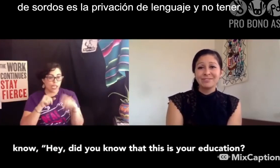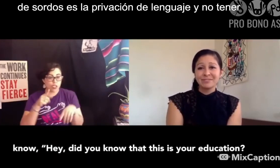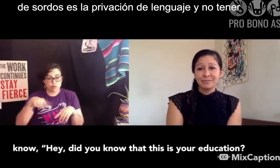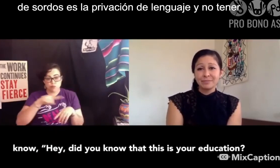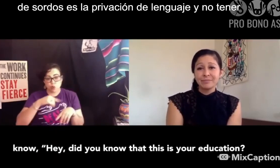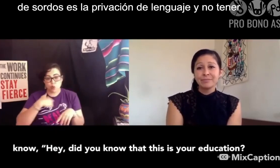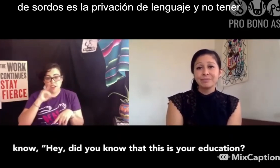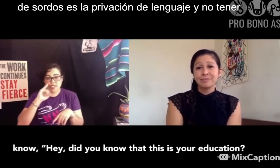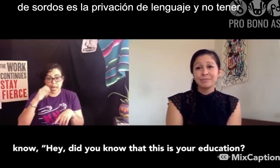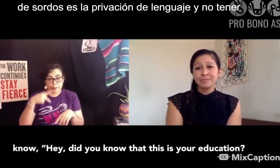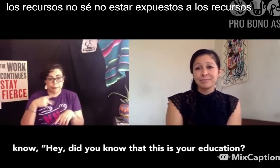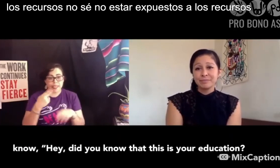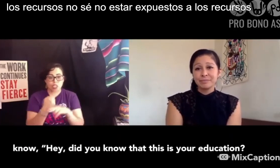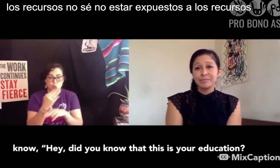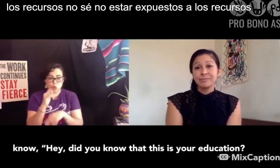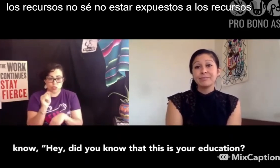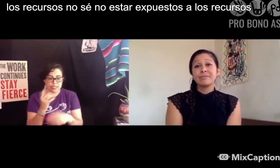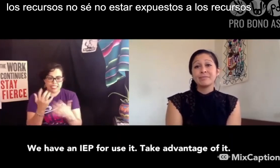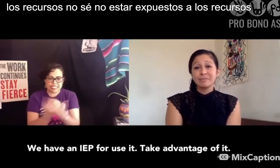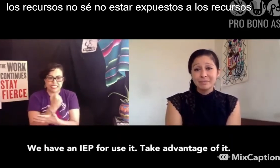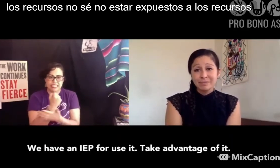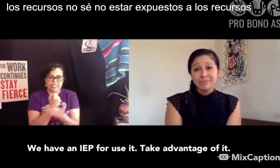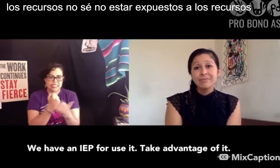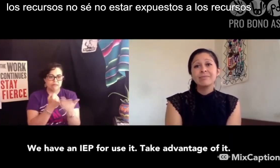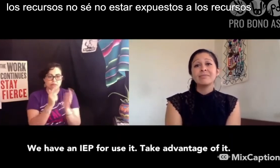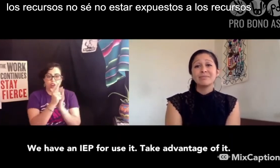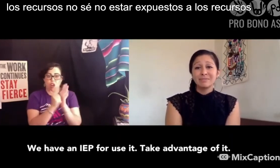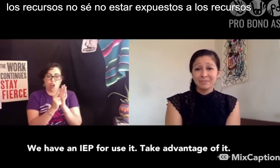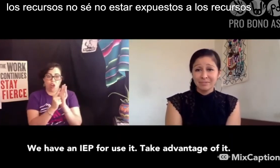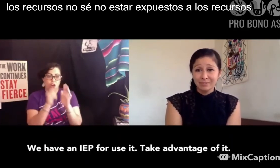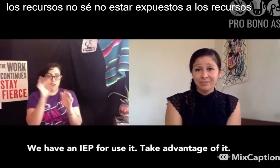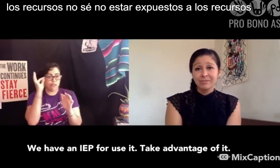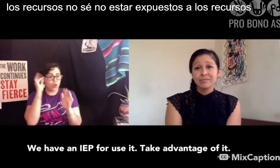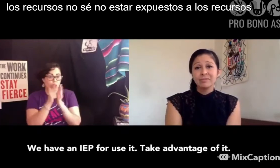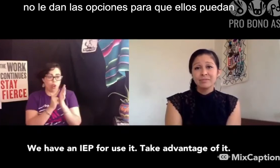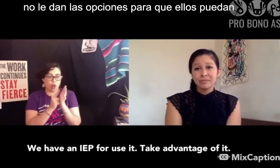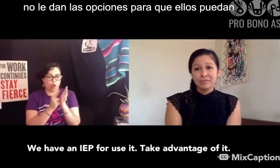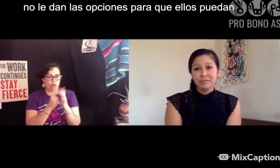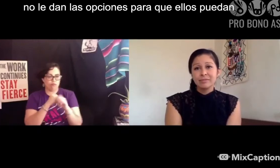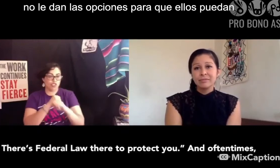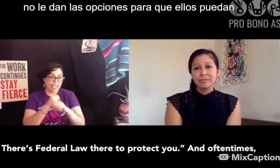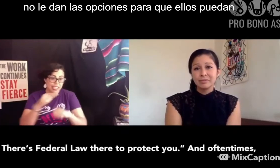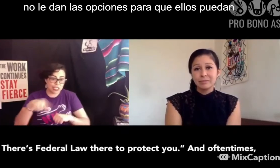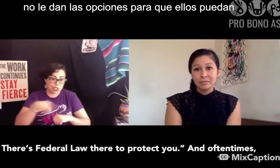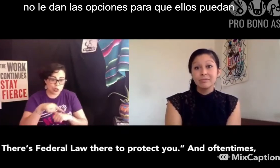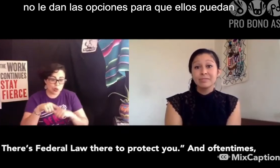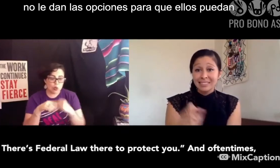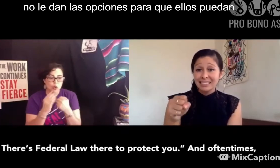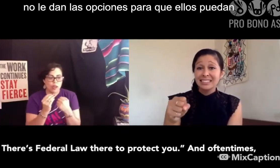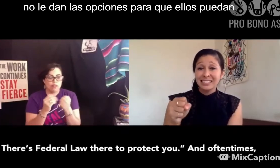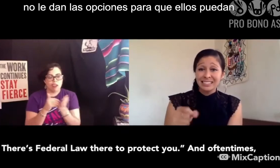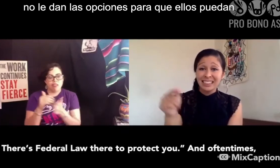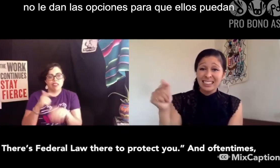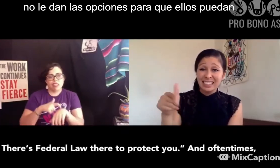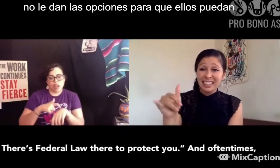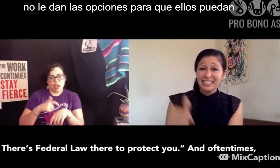lenguaje y no tener los recursos, no estar expuestos a los recursos. No le dan las